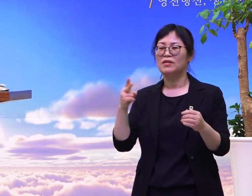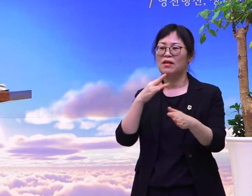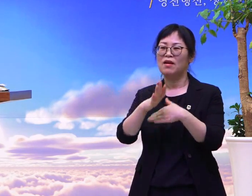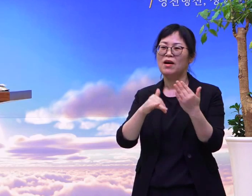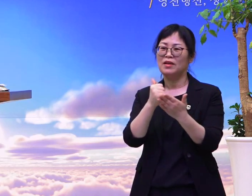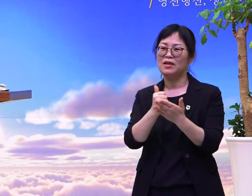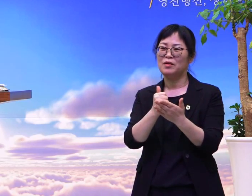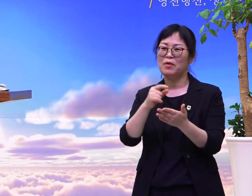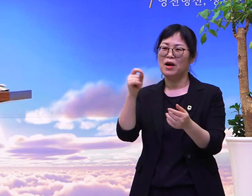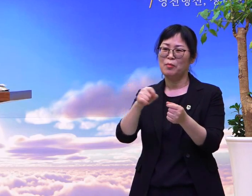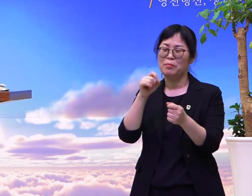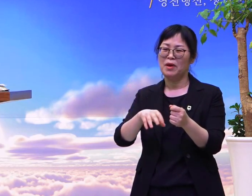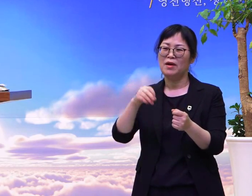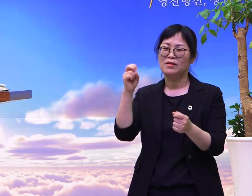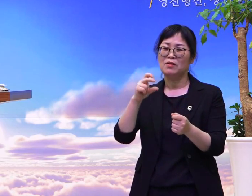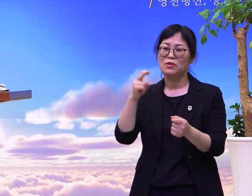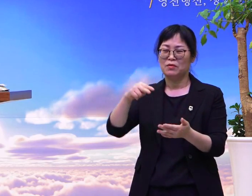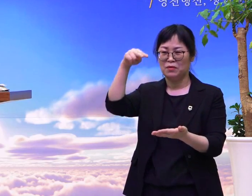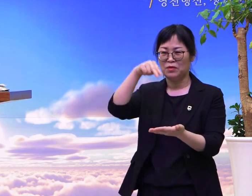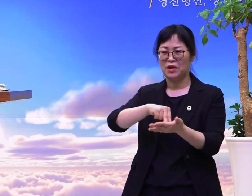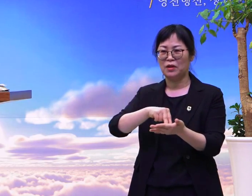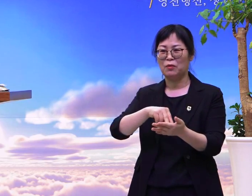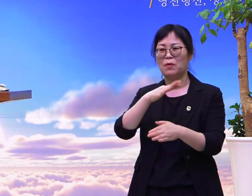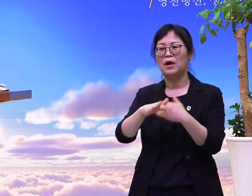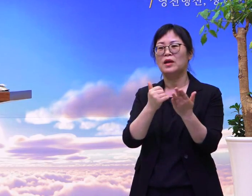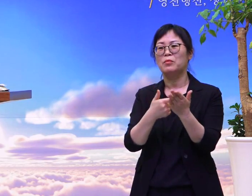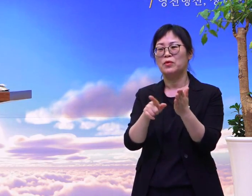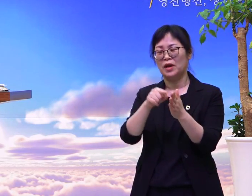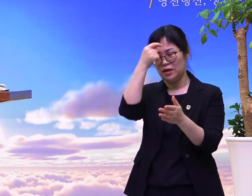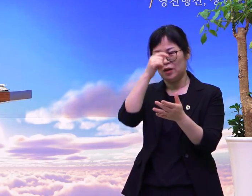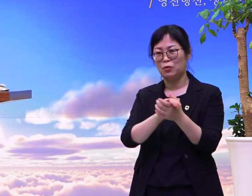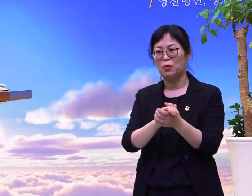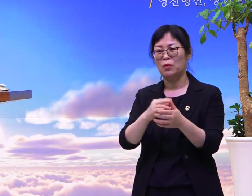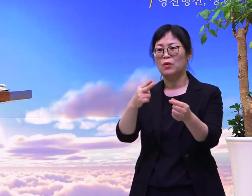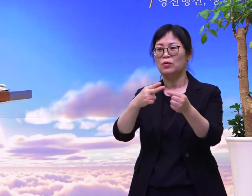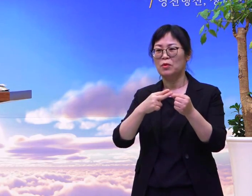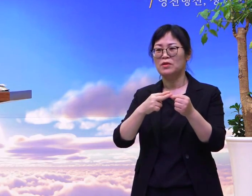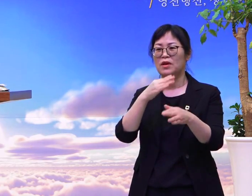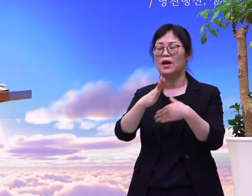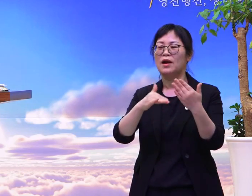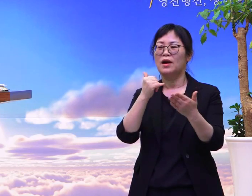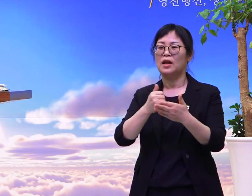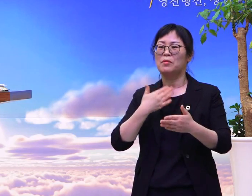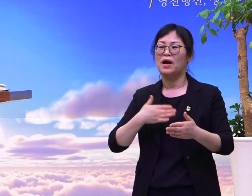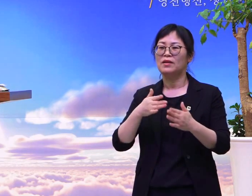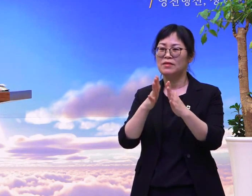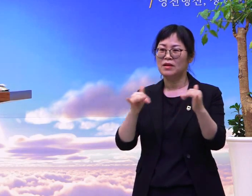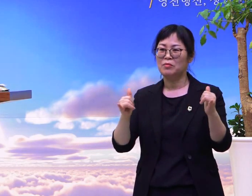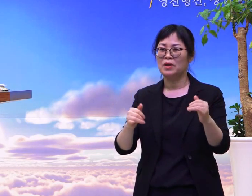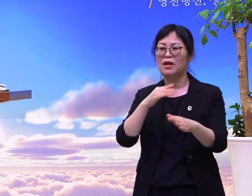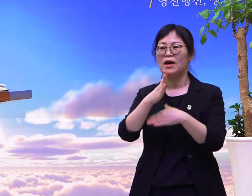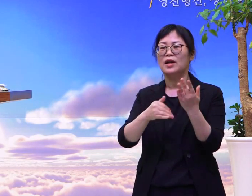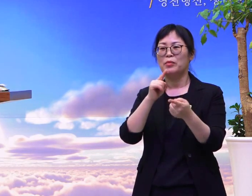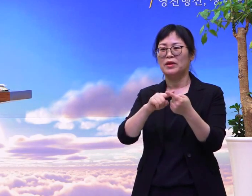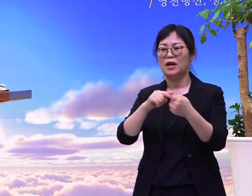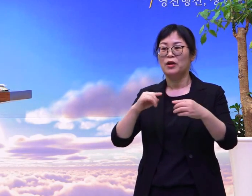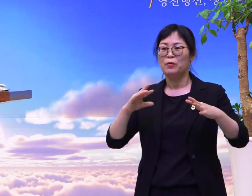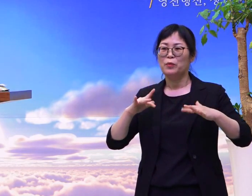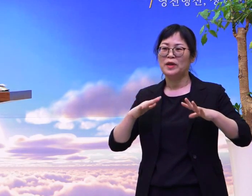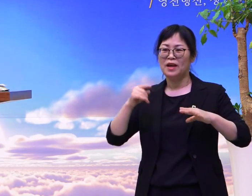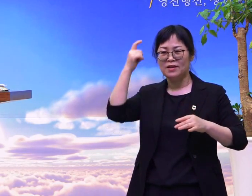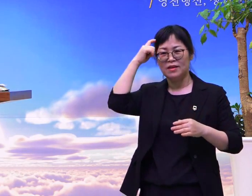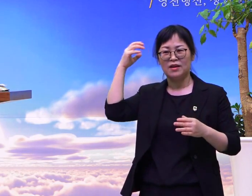위해서 기도하게 된다는 것입니다. 그리고 두 번째는 하나님을 아는 사람들은 하나님에 대한 위대한 생각을